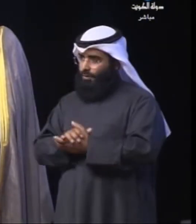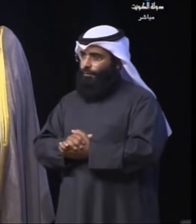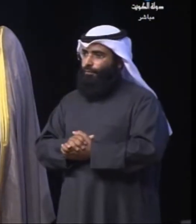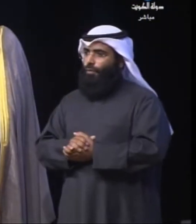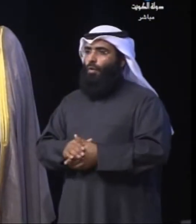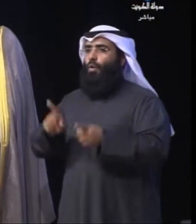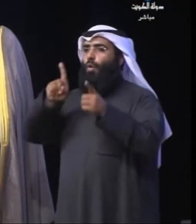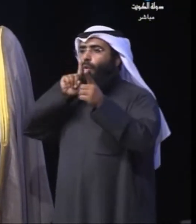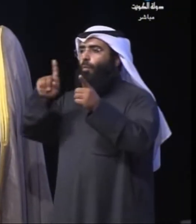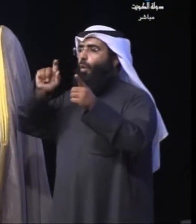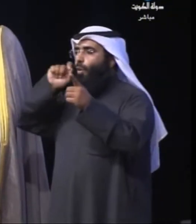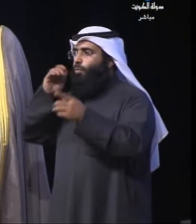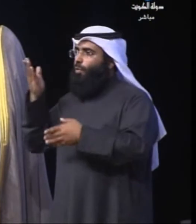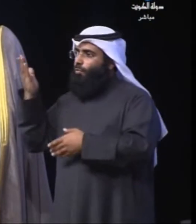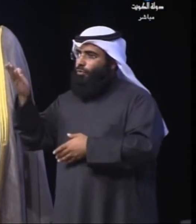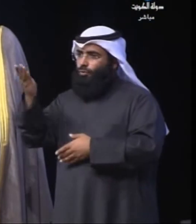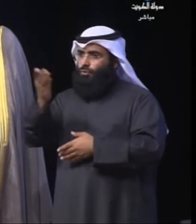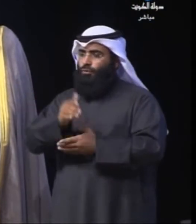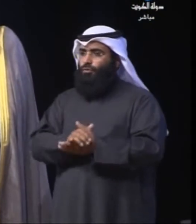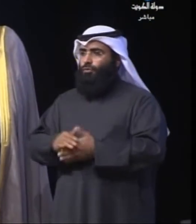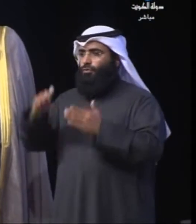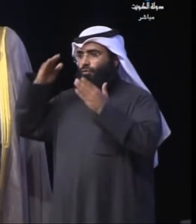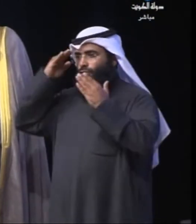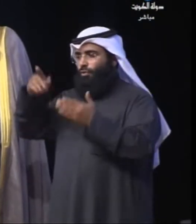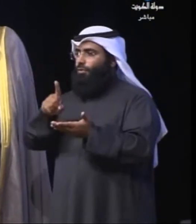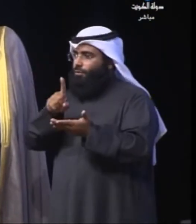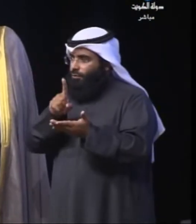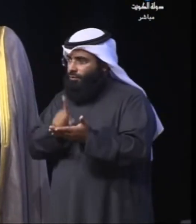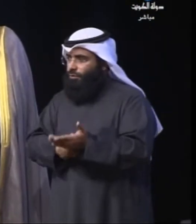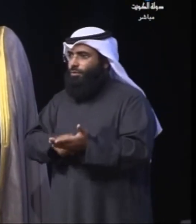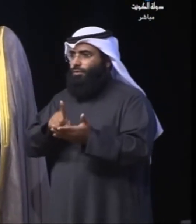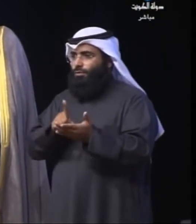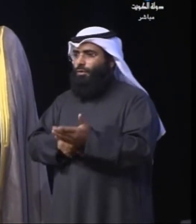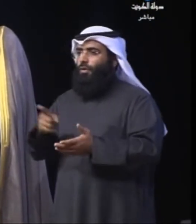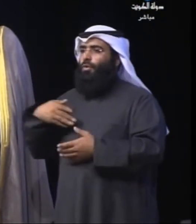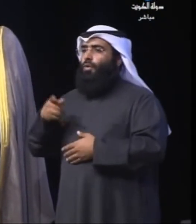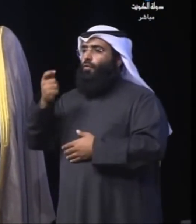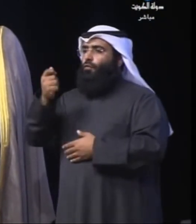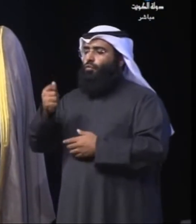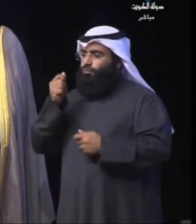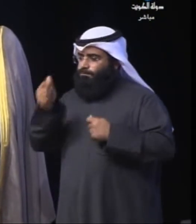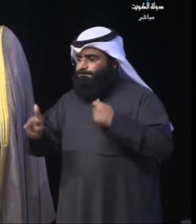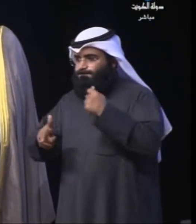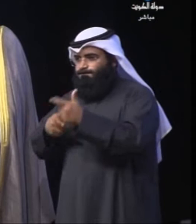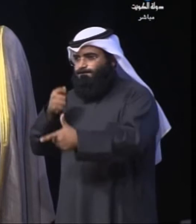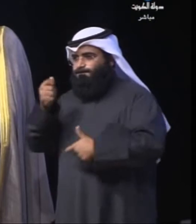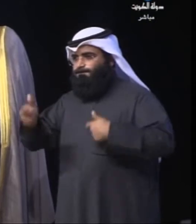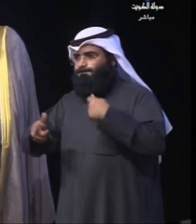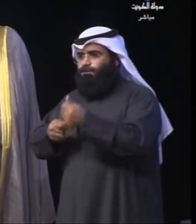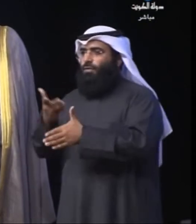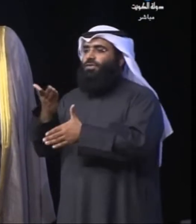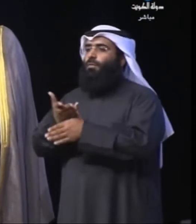بآبائنا وأمهاتنا الواقفين والواقفات الذين قدموا بعض أموالهم وعقاراتهم وقفاً